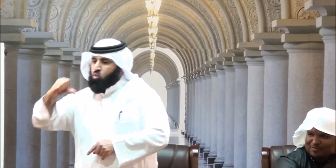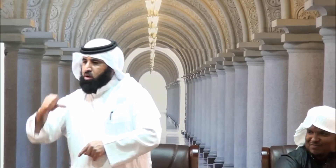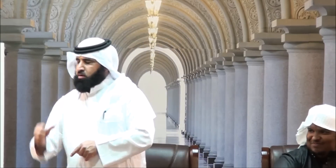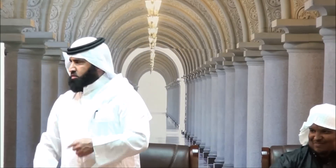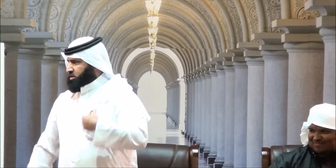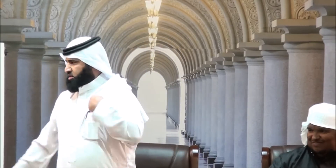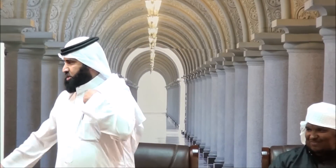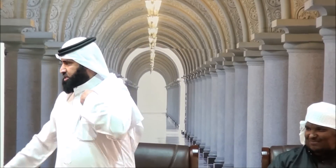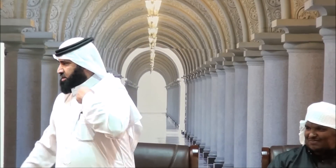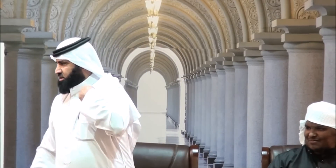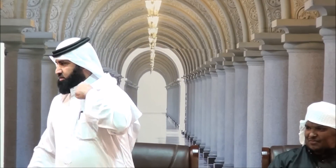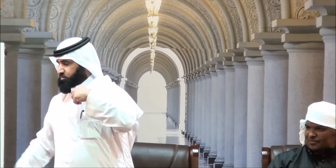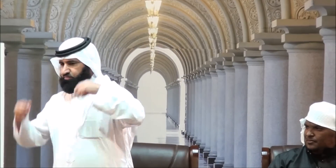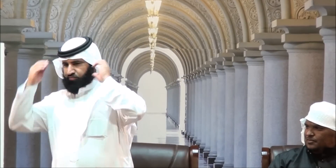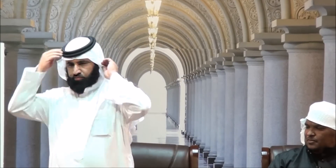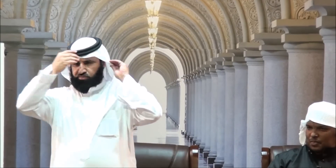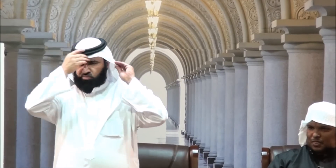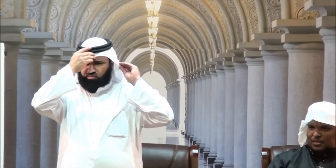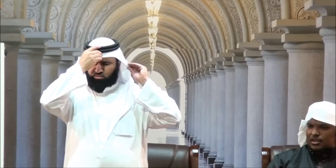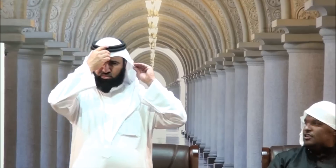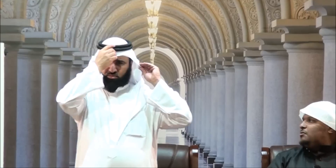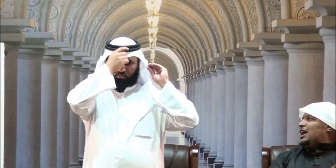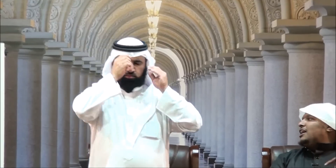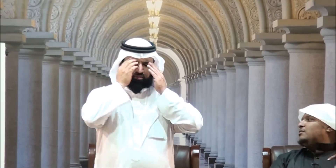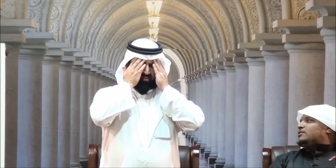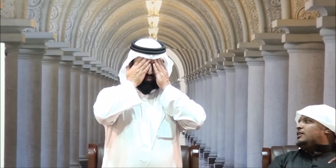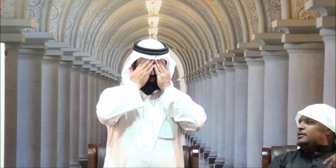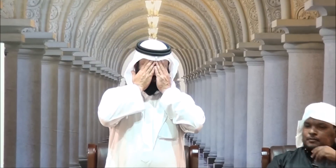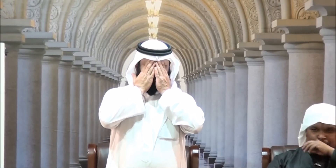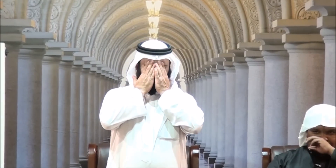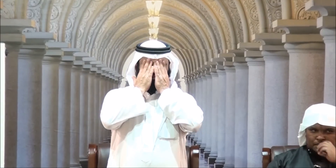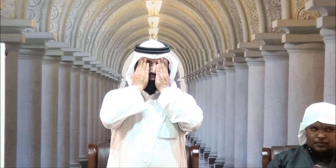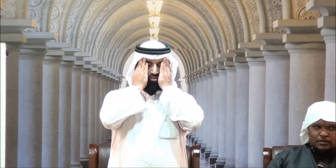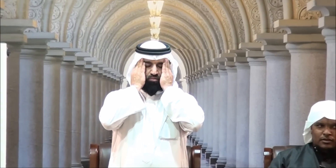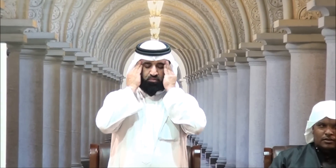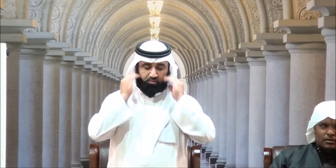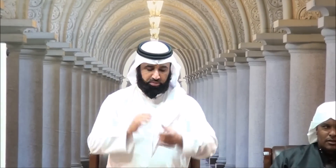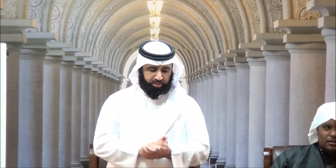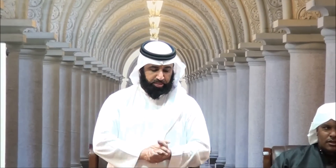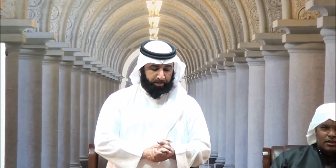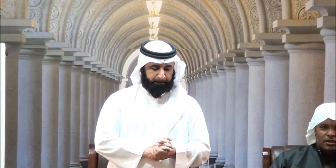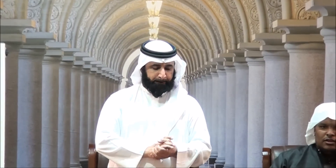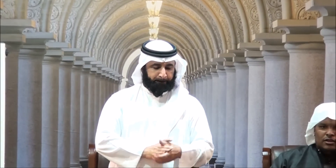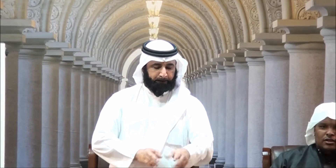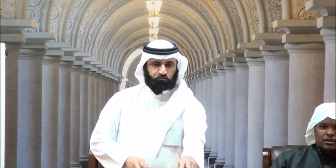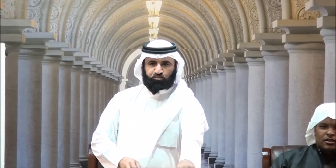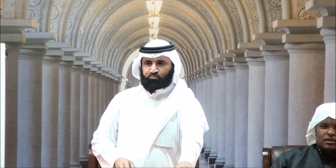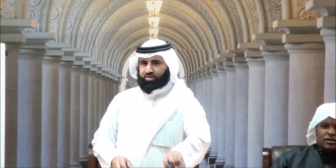واقترب. اكتب الآية بس، ها